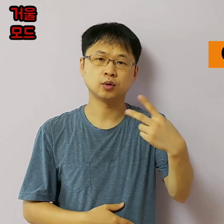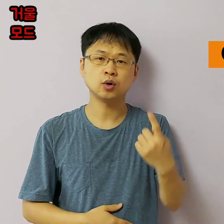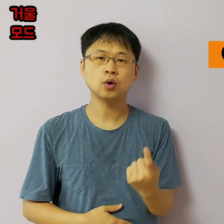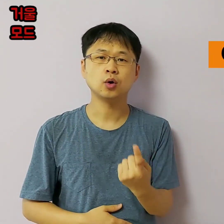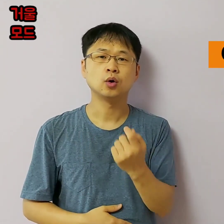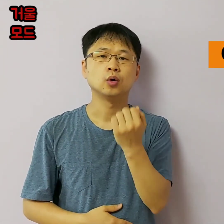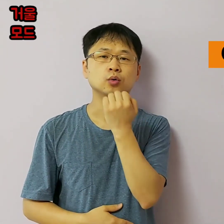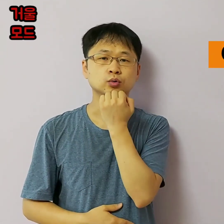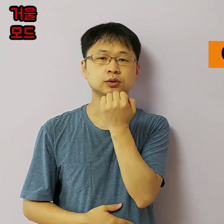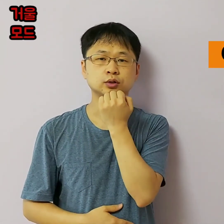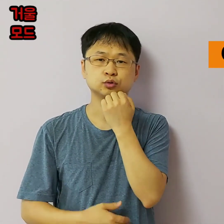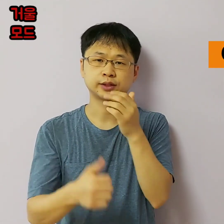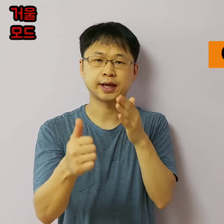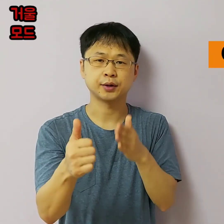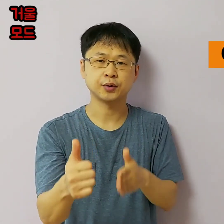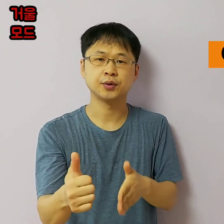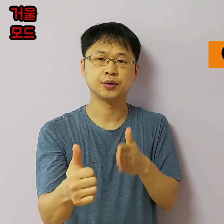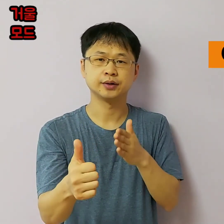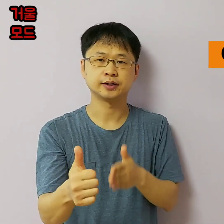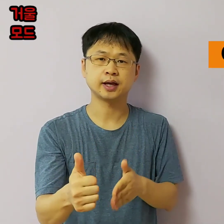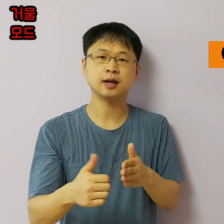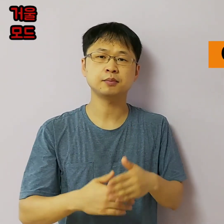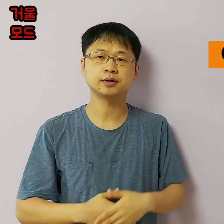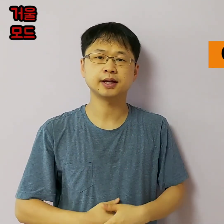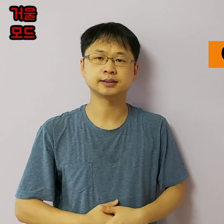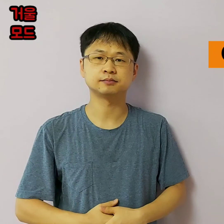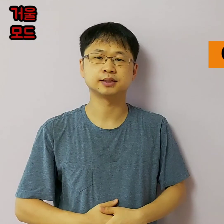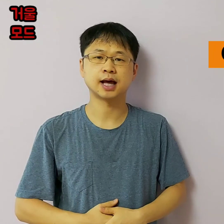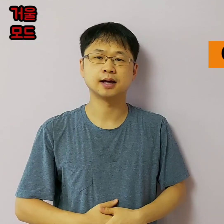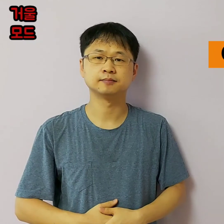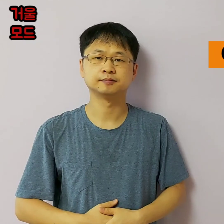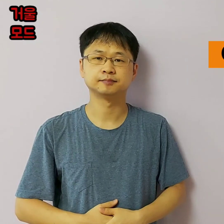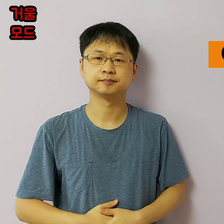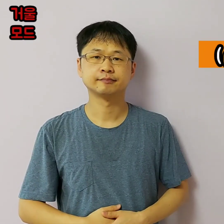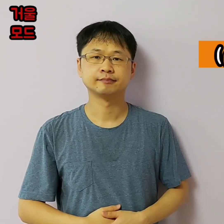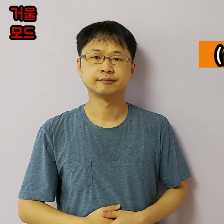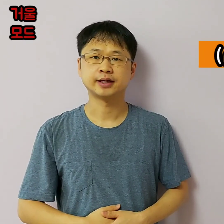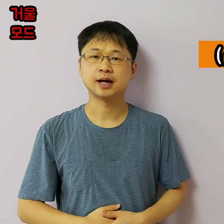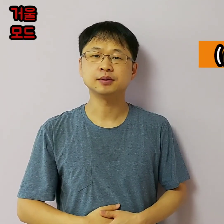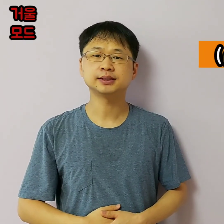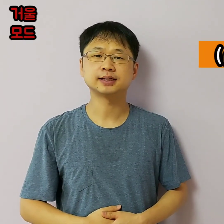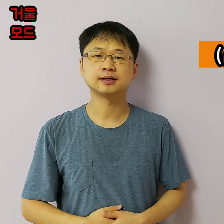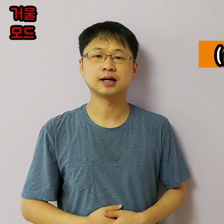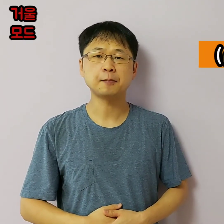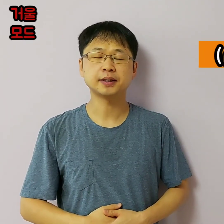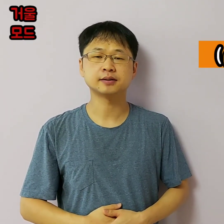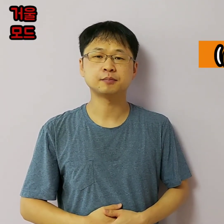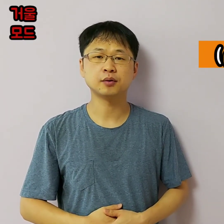이별에도 웃어주세요. 이렇게 표현하였습니다. 네, 나머지 가사는 앞에서 배운